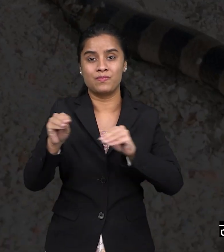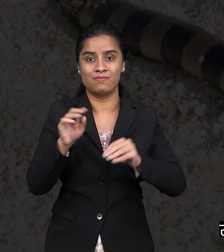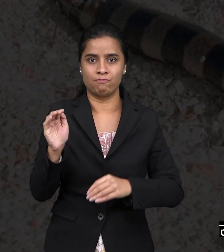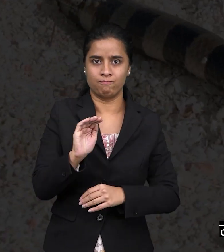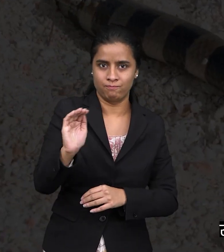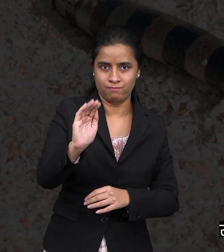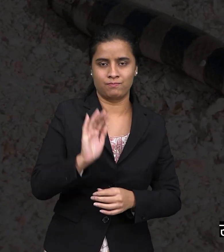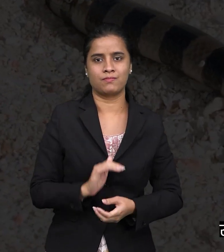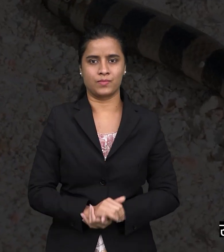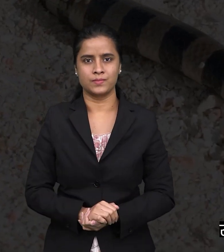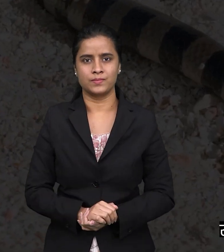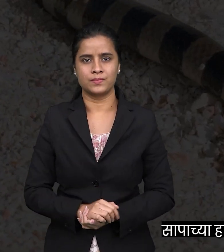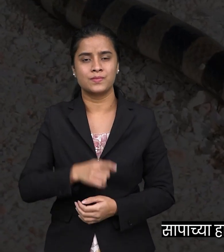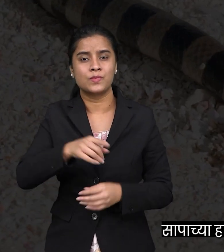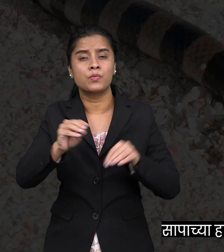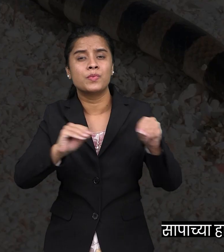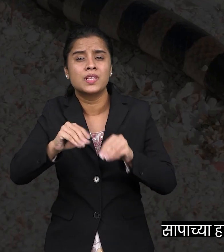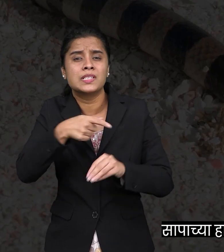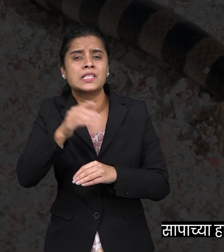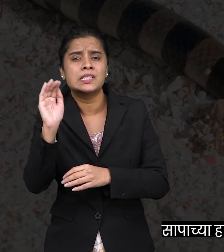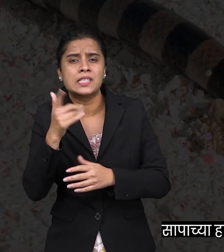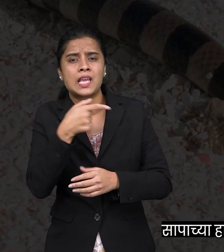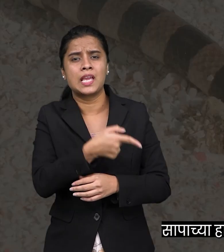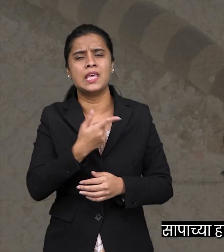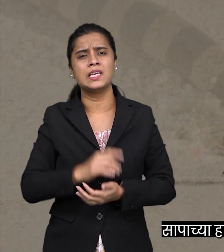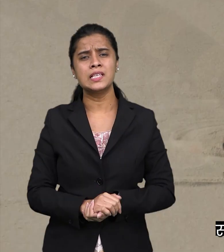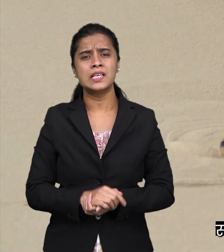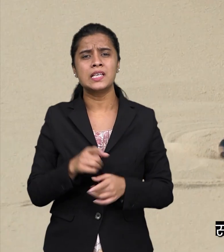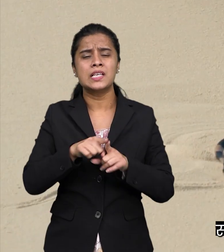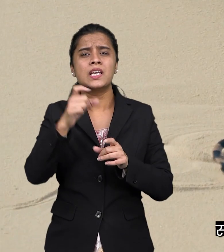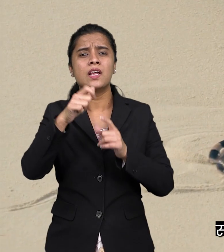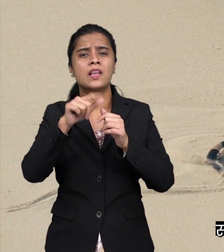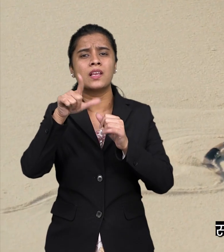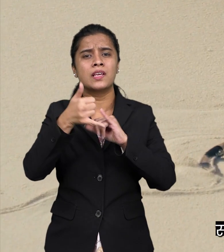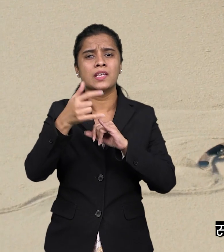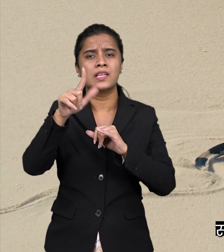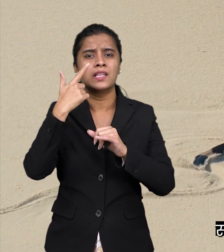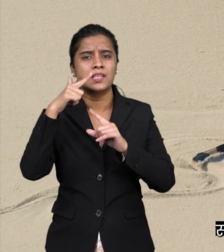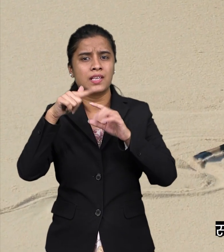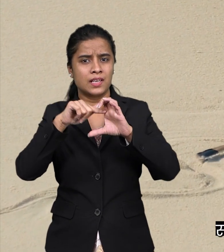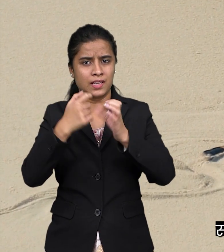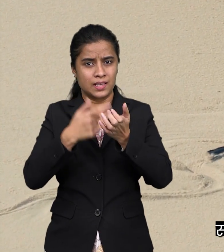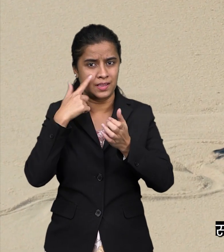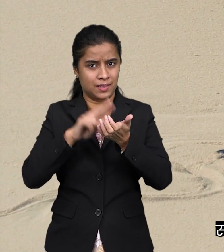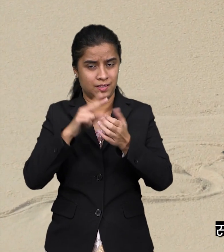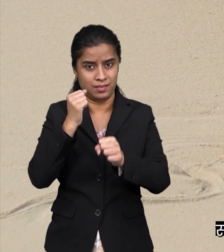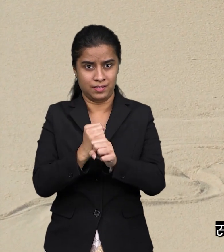सापातील हालचाल. सापाच्या हालचालींना सरकणे म्हणतात. सापांचा पाठीचा कणा